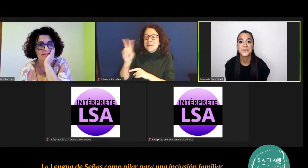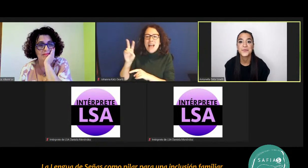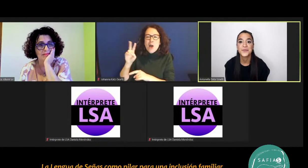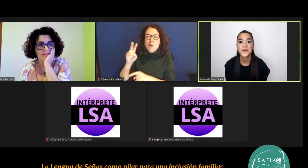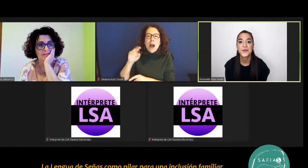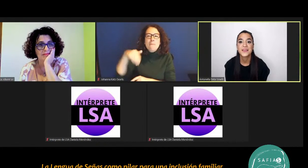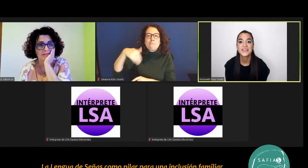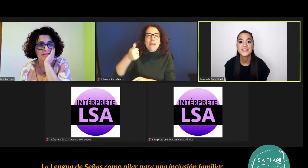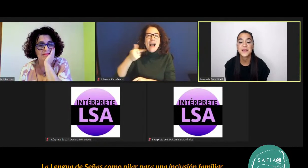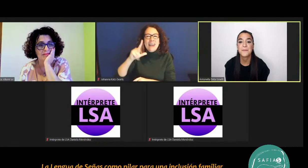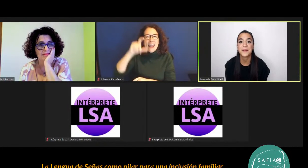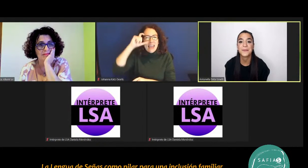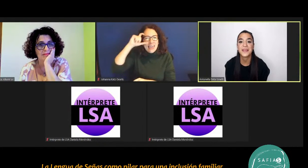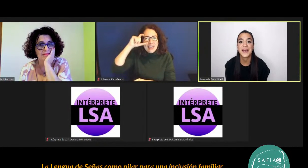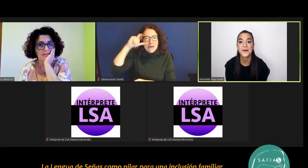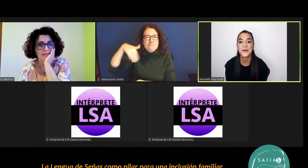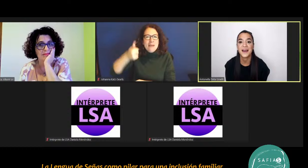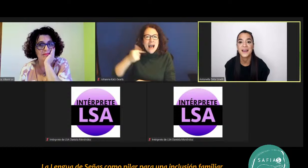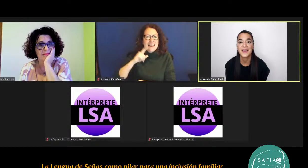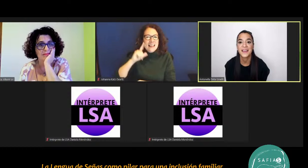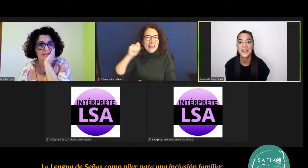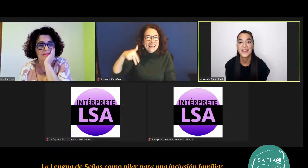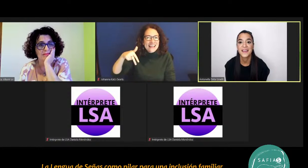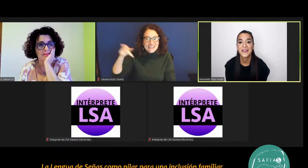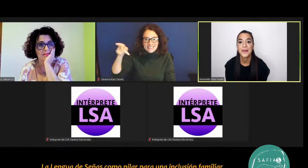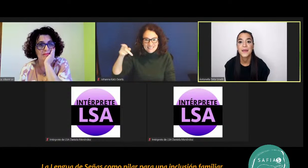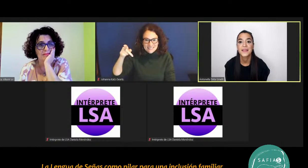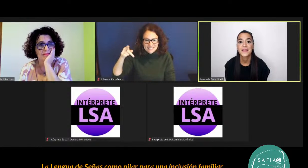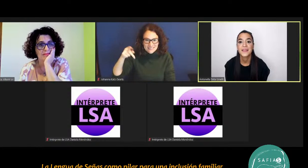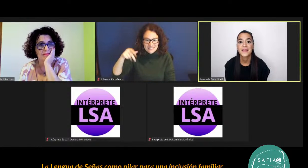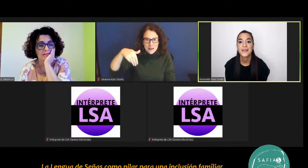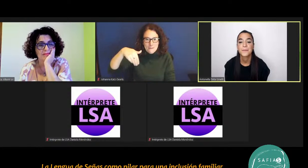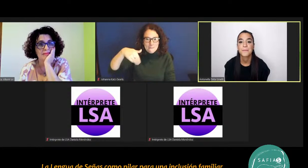pero siempre miraba